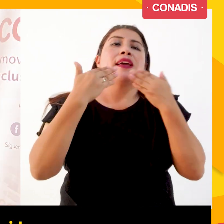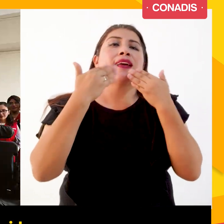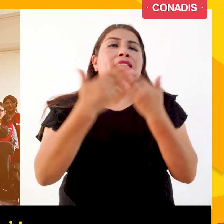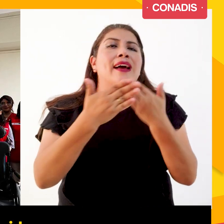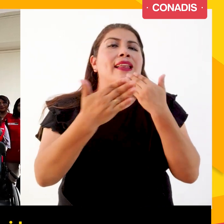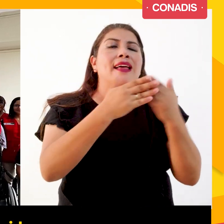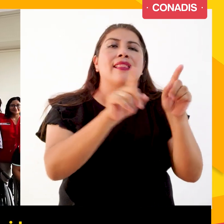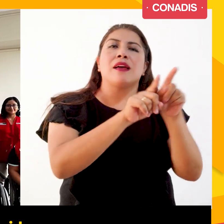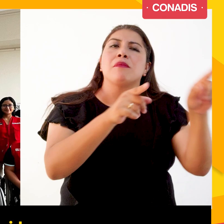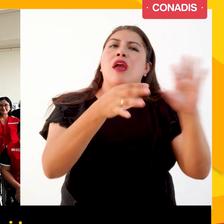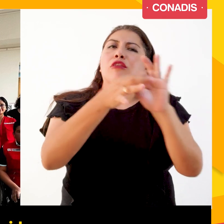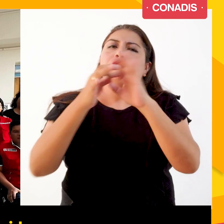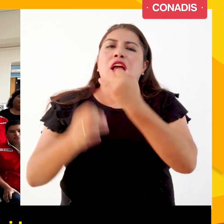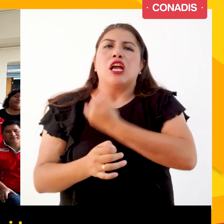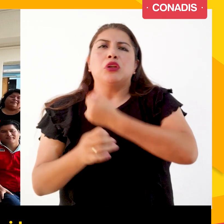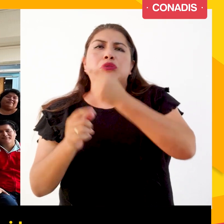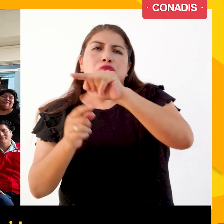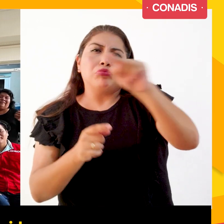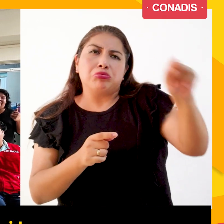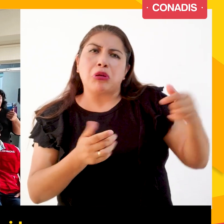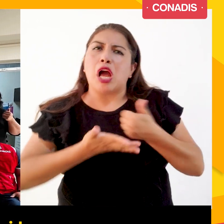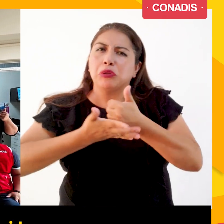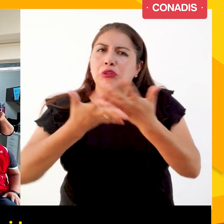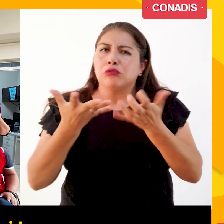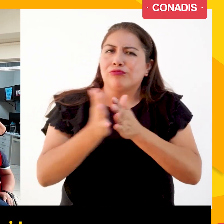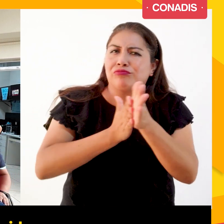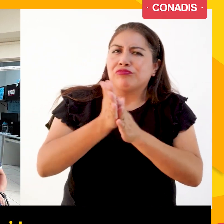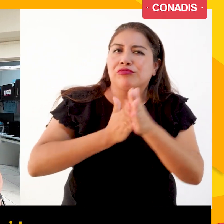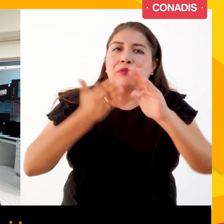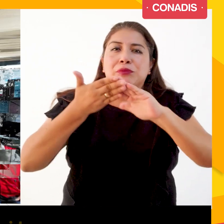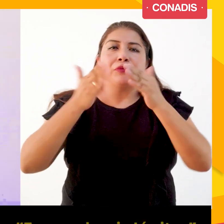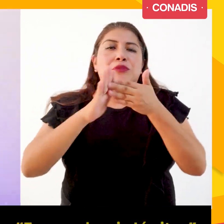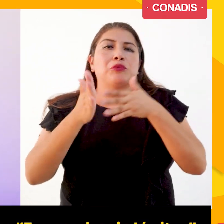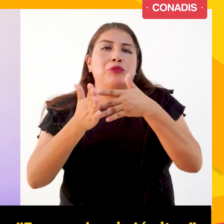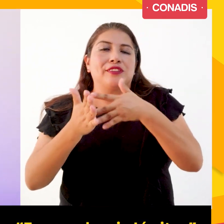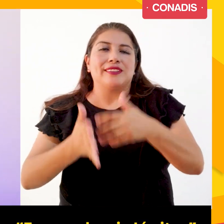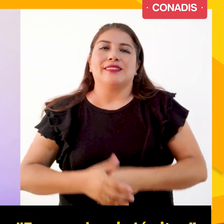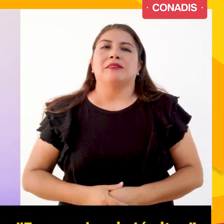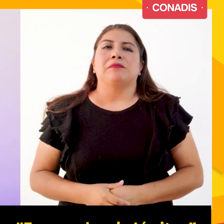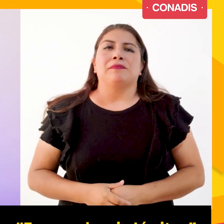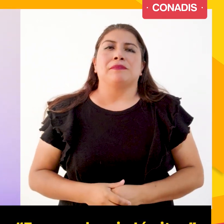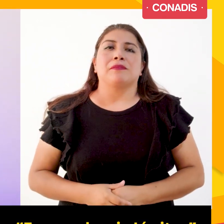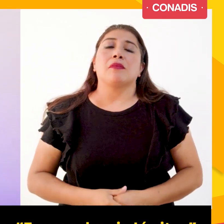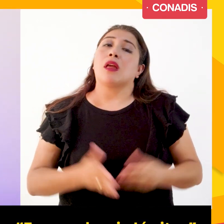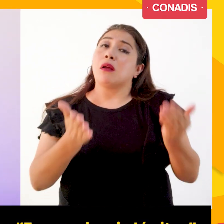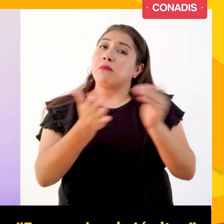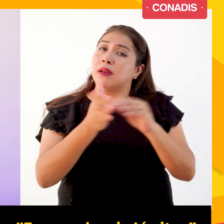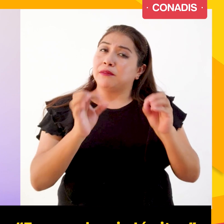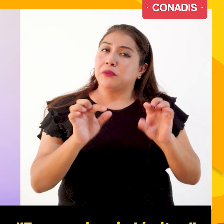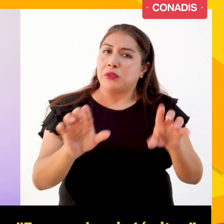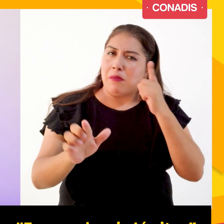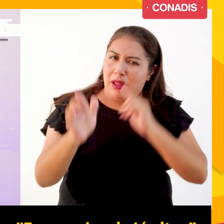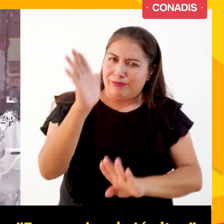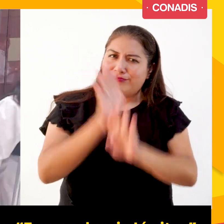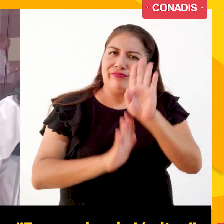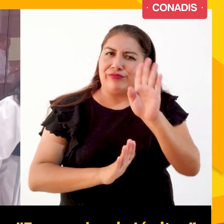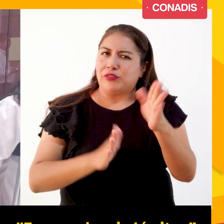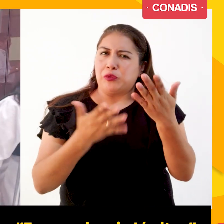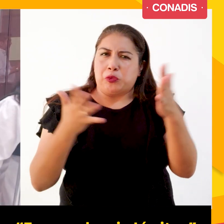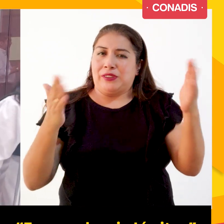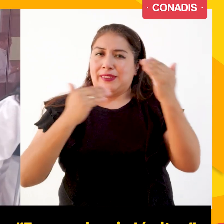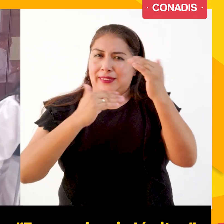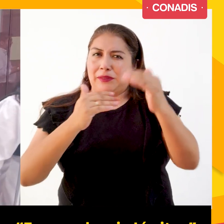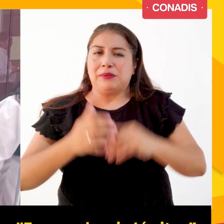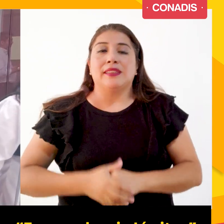aliados estratégicos que siempre están prestos a ayudar a las poblaciones vulnerables. Más oportunidades para emprender sin límites. Durante